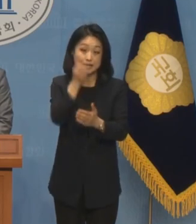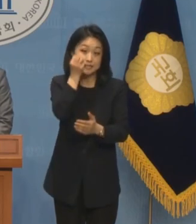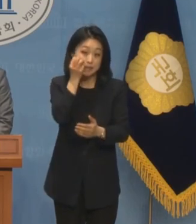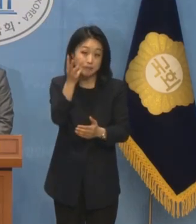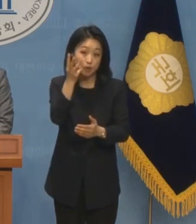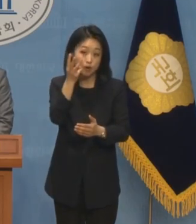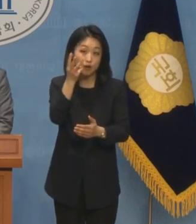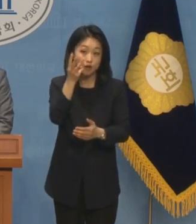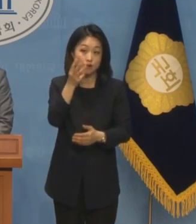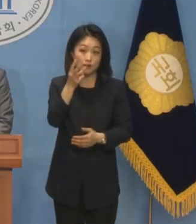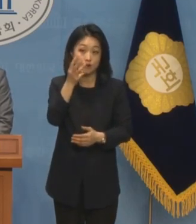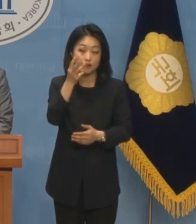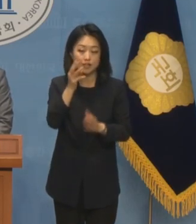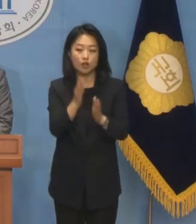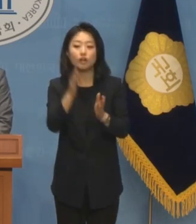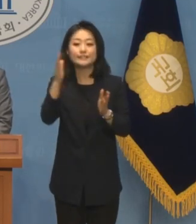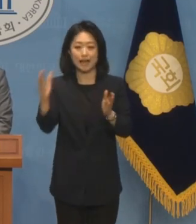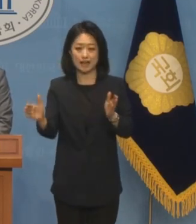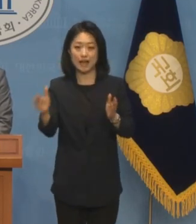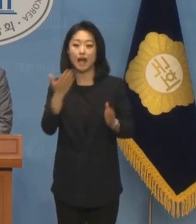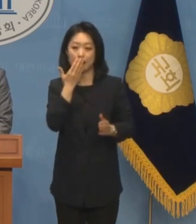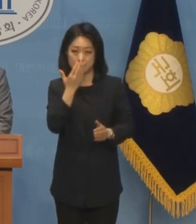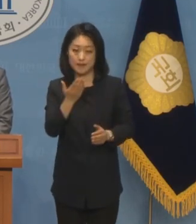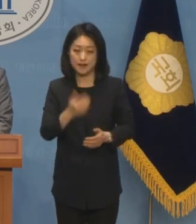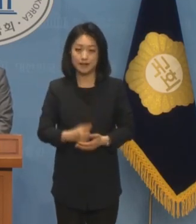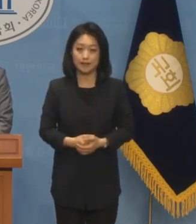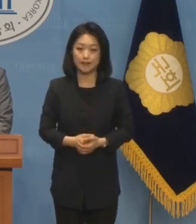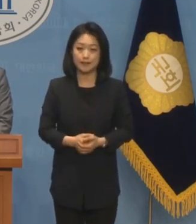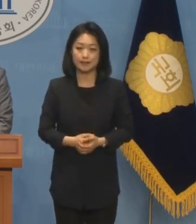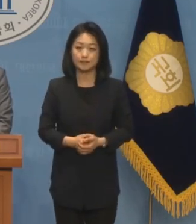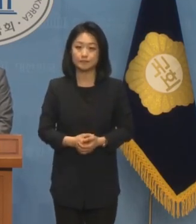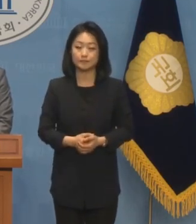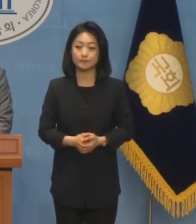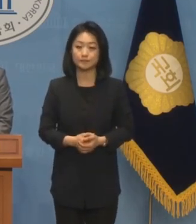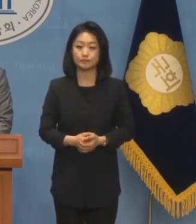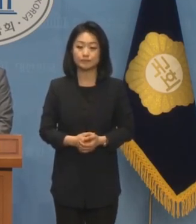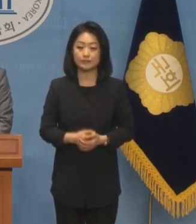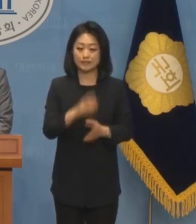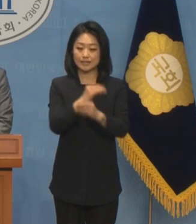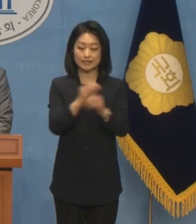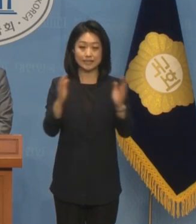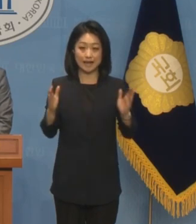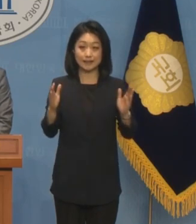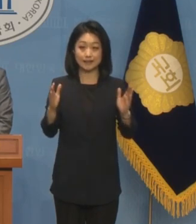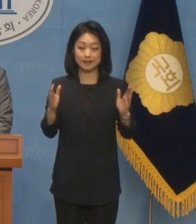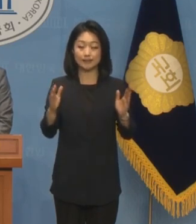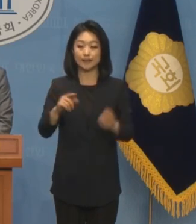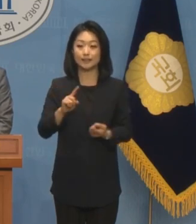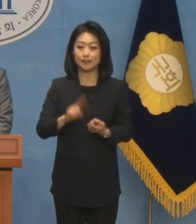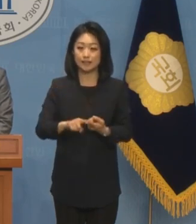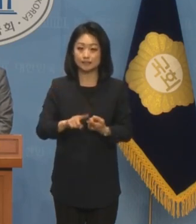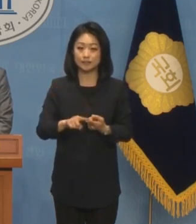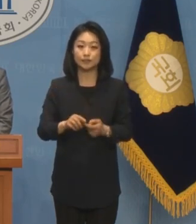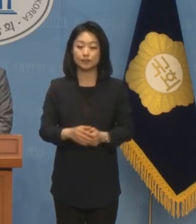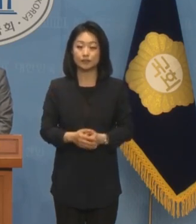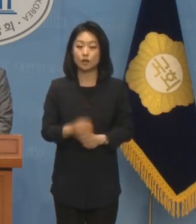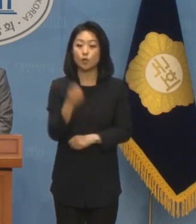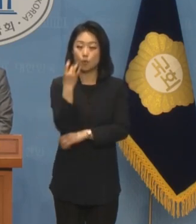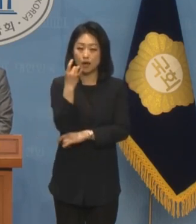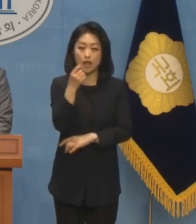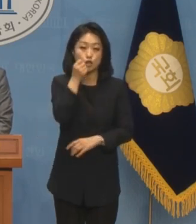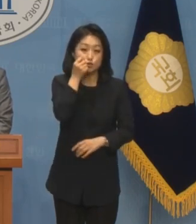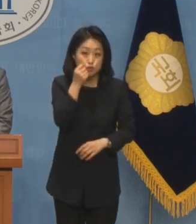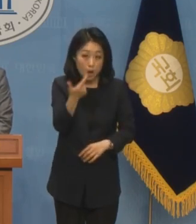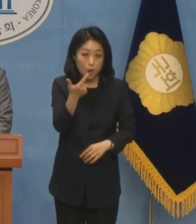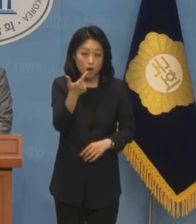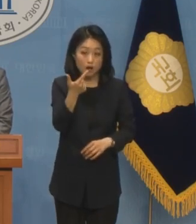이내에서 연장하기로 하였습니다에 저희는이 기간에 대해서 당초 6개월 이내